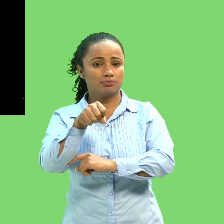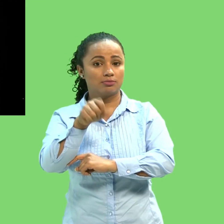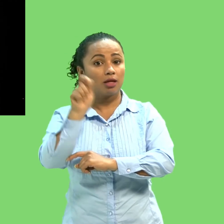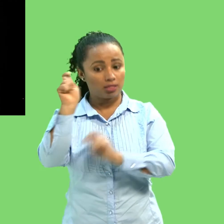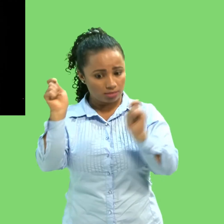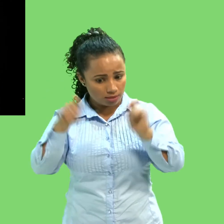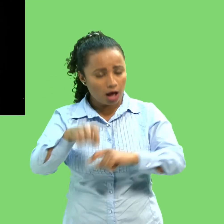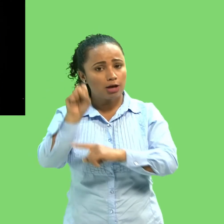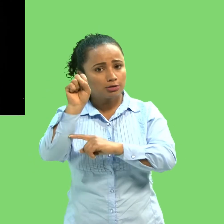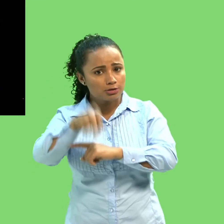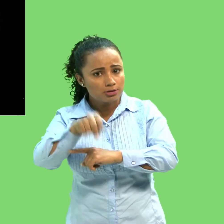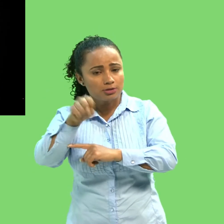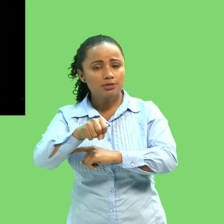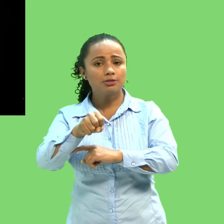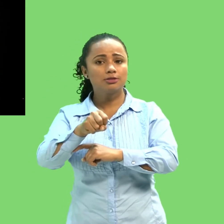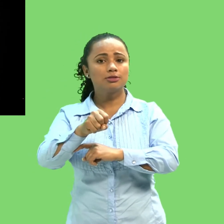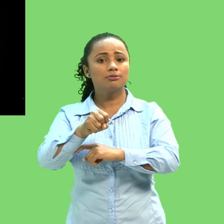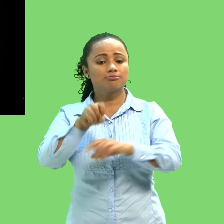de